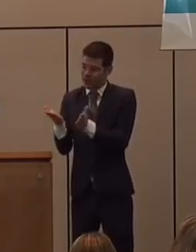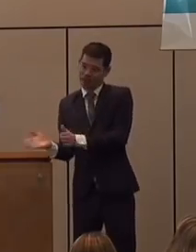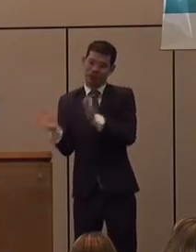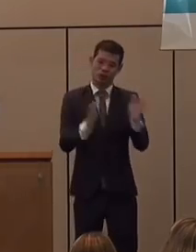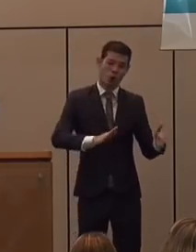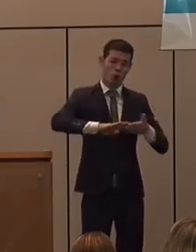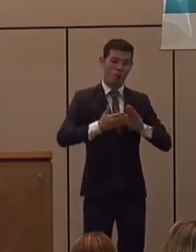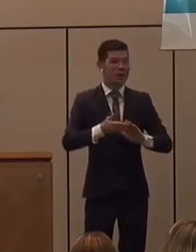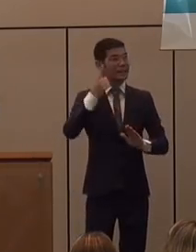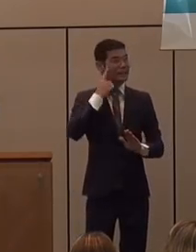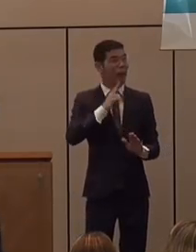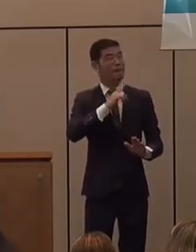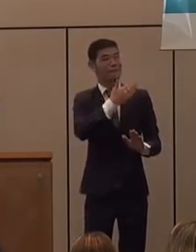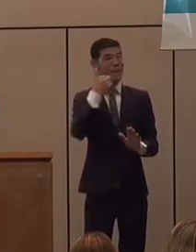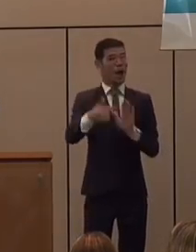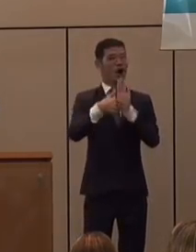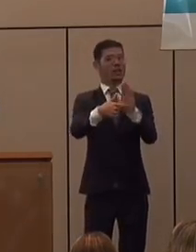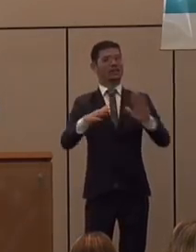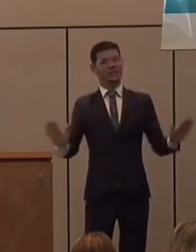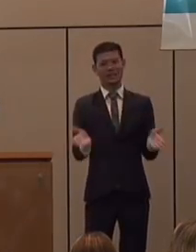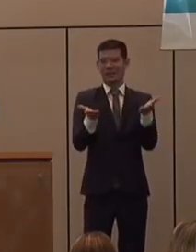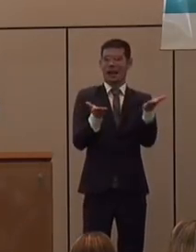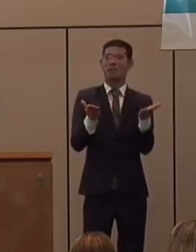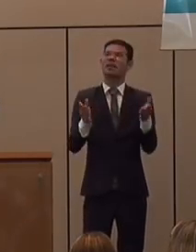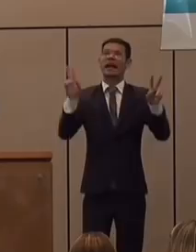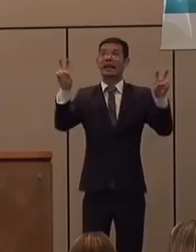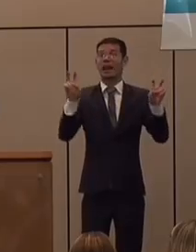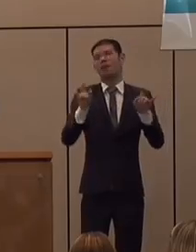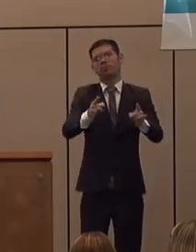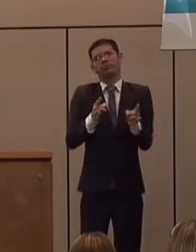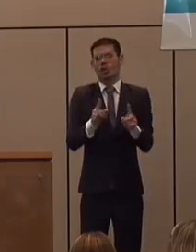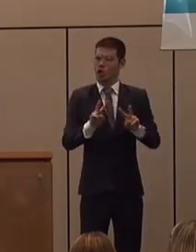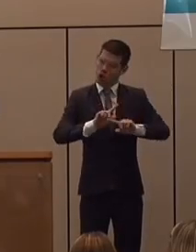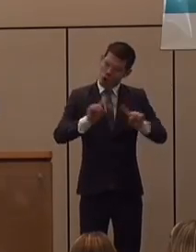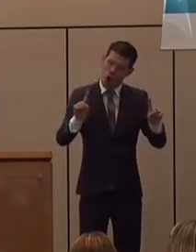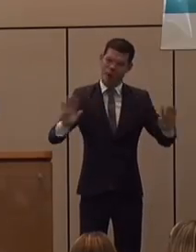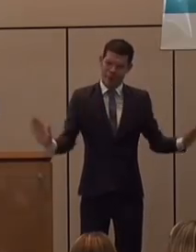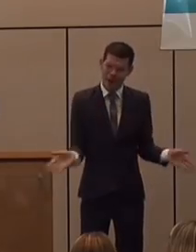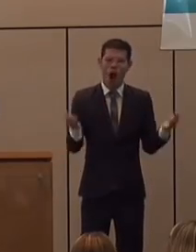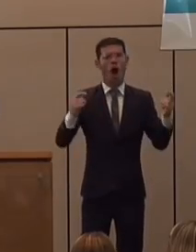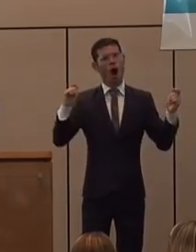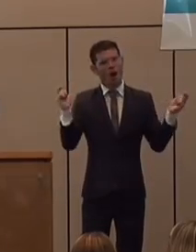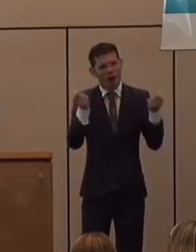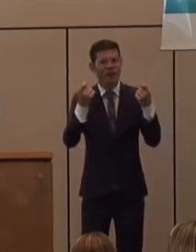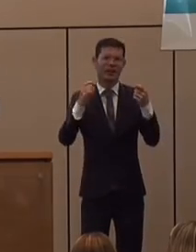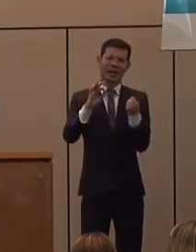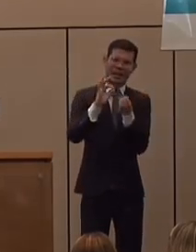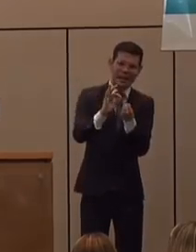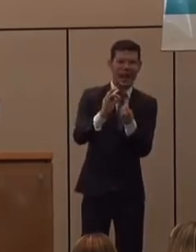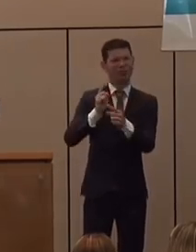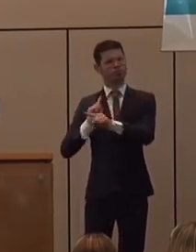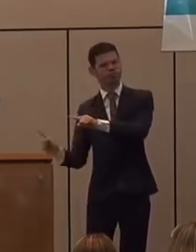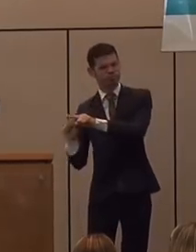dar un mejor servicio y que no sea sólo un tema de percepción sino efectivamente de mejoramiento de la oferta de la calidad y de la diversidad eso por un lado